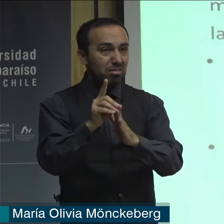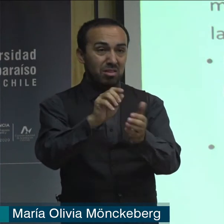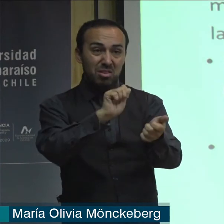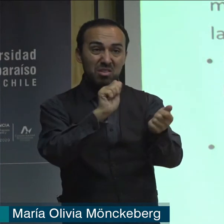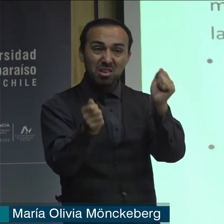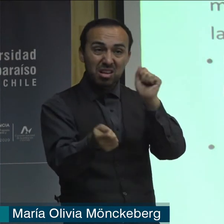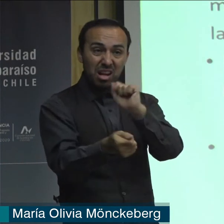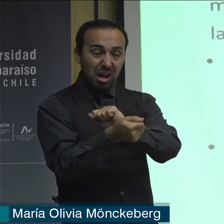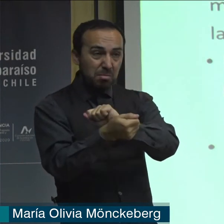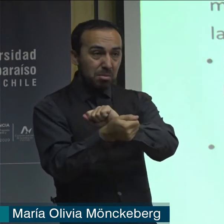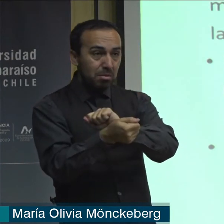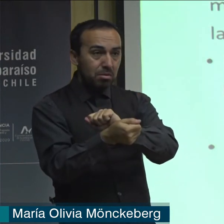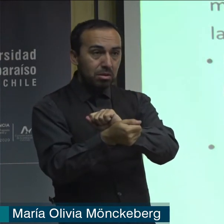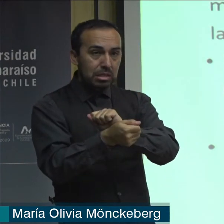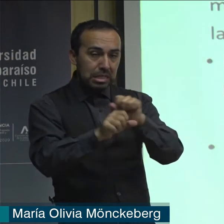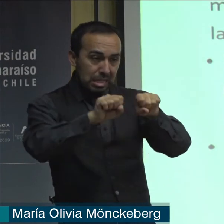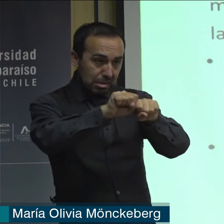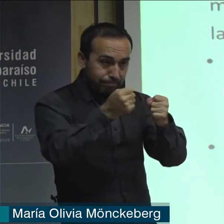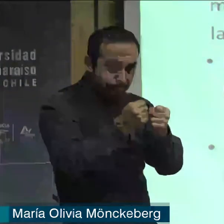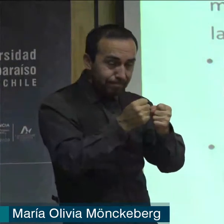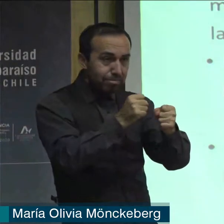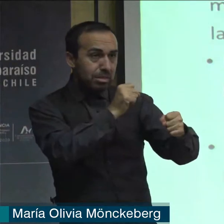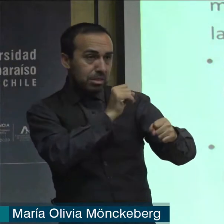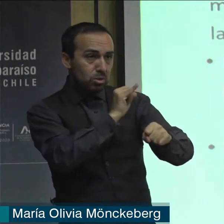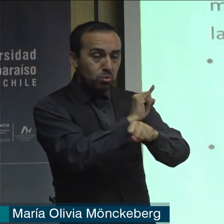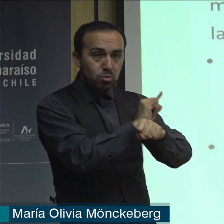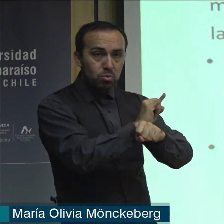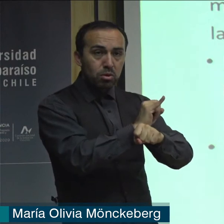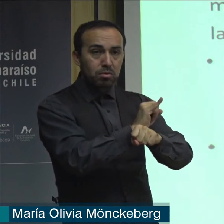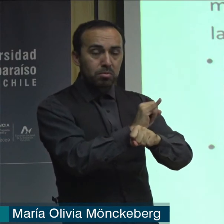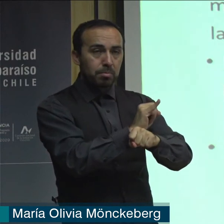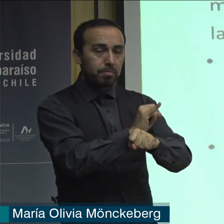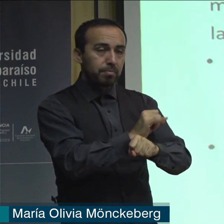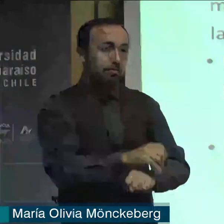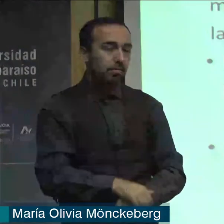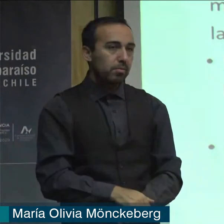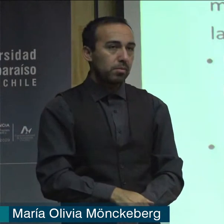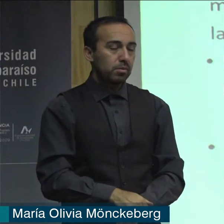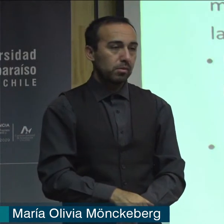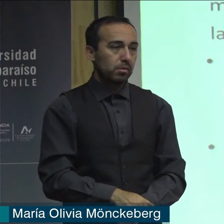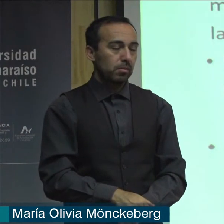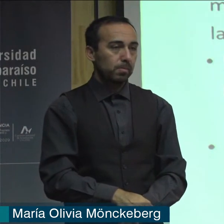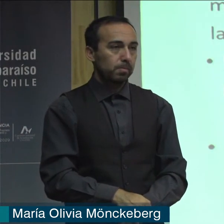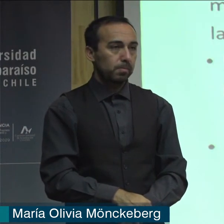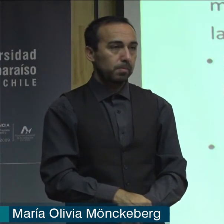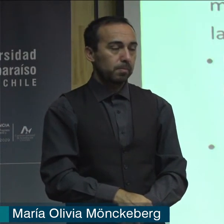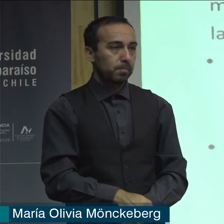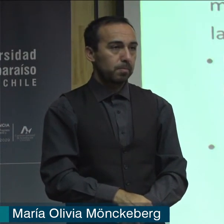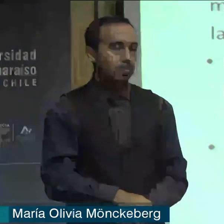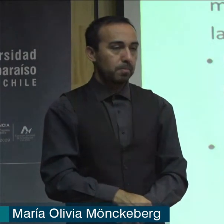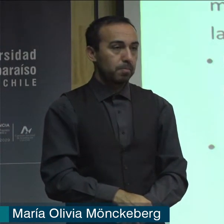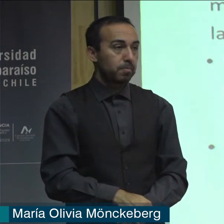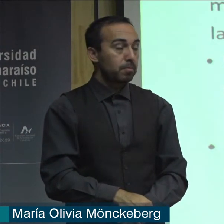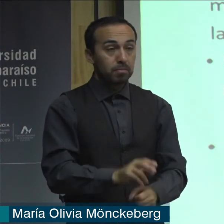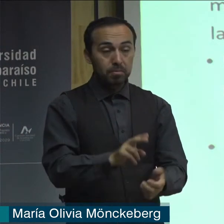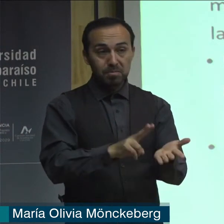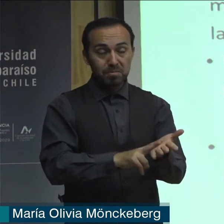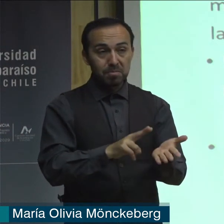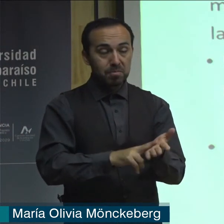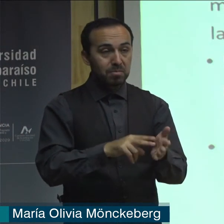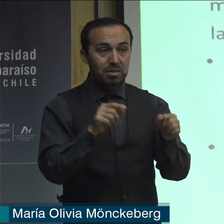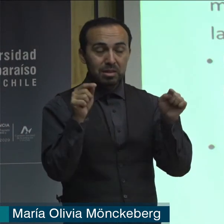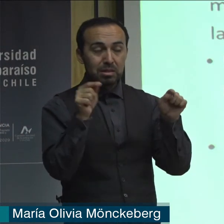desarticularon organizaciones desarticular una instituciones y evidentemente esto